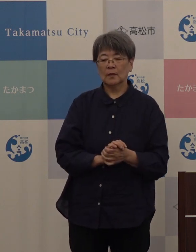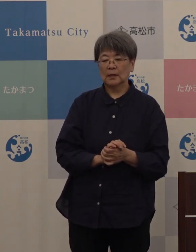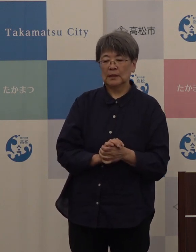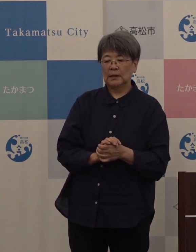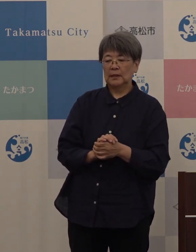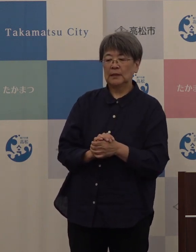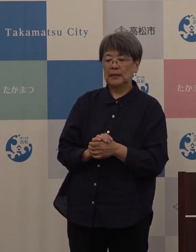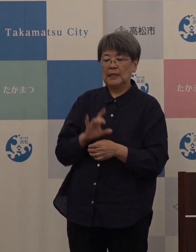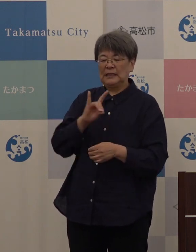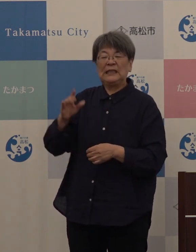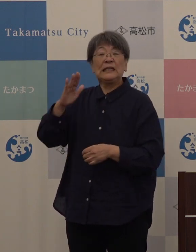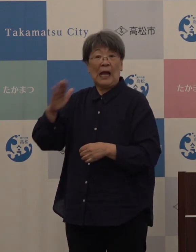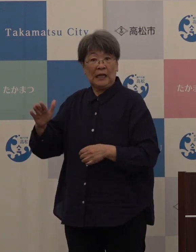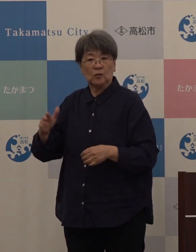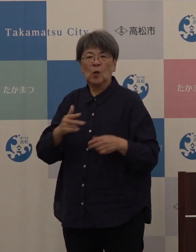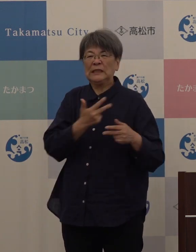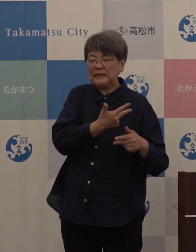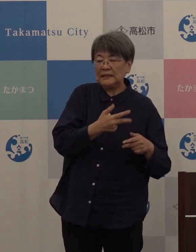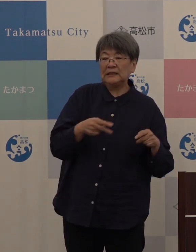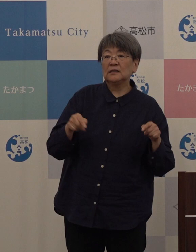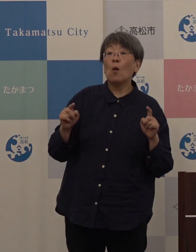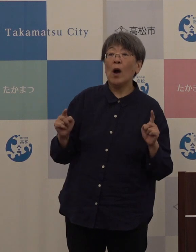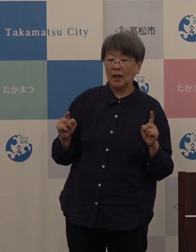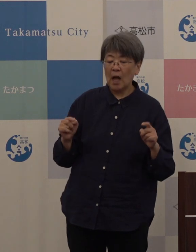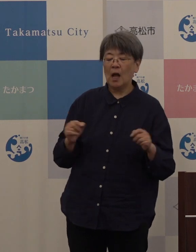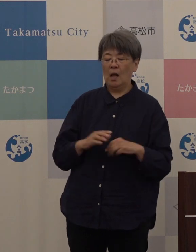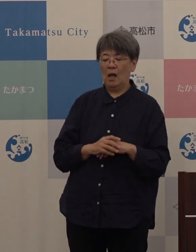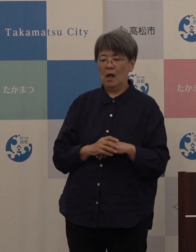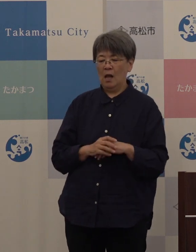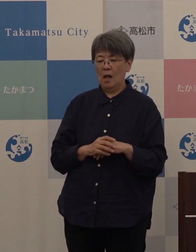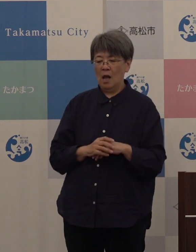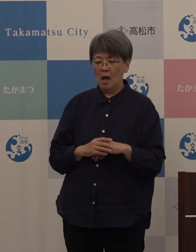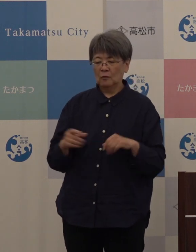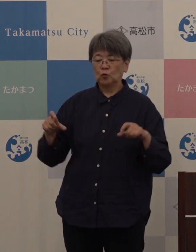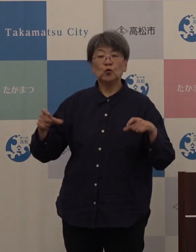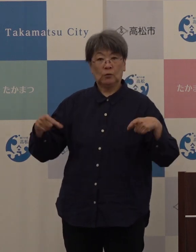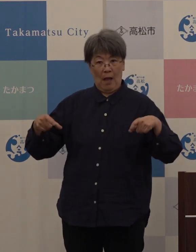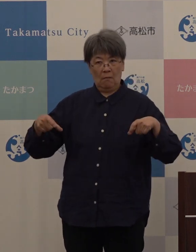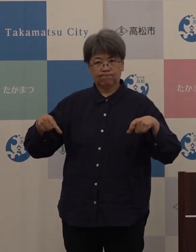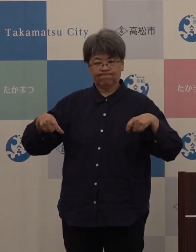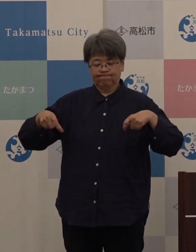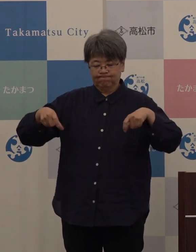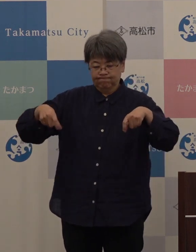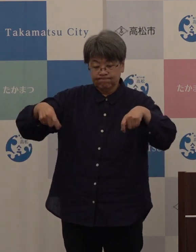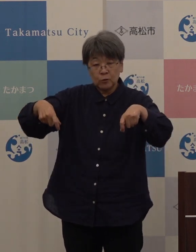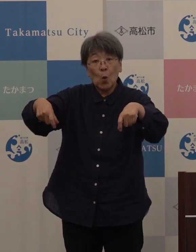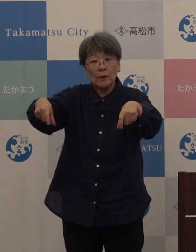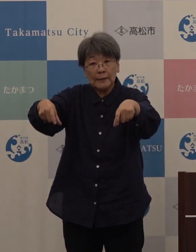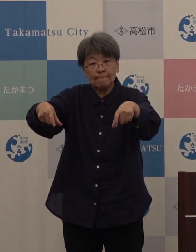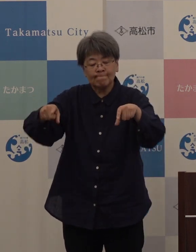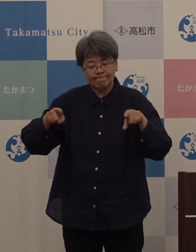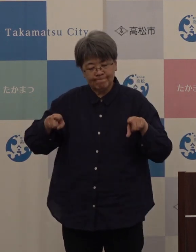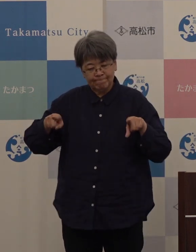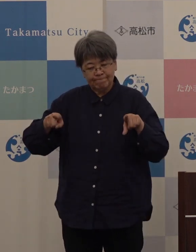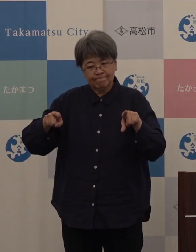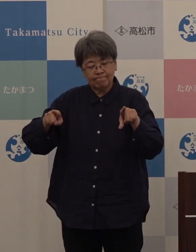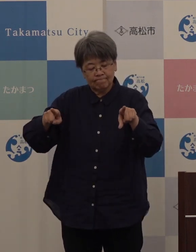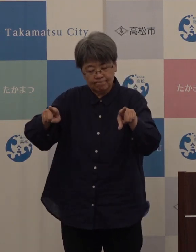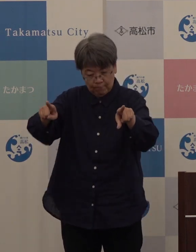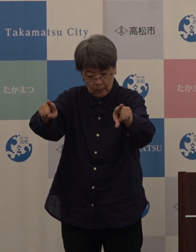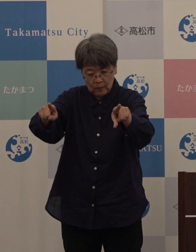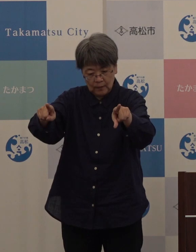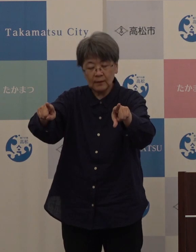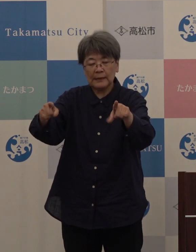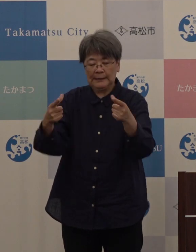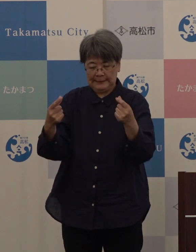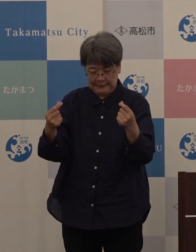と議会側が、いわゆるよく言われるんですけど車の両輪として、適正な、関係を